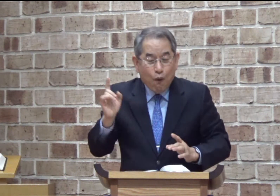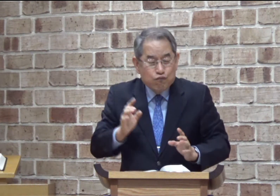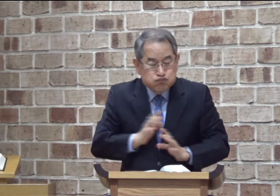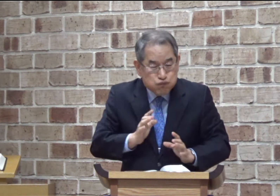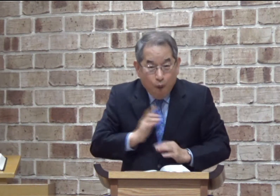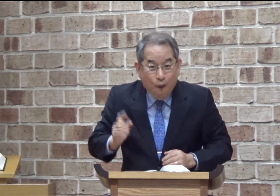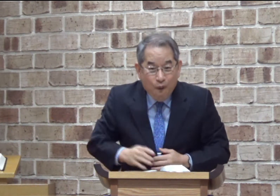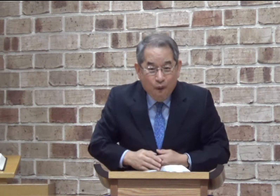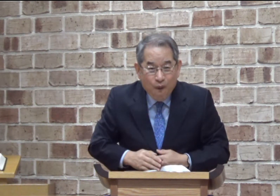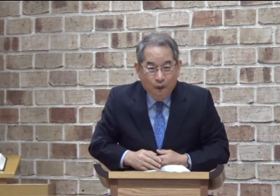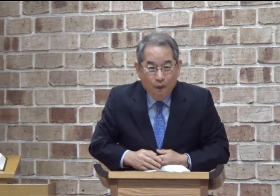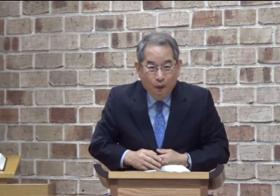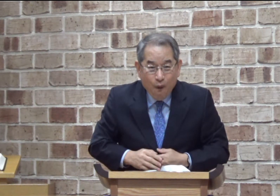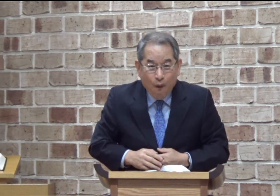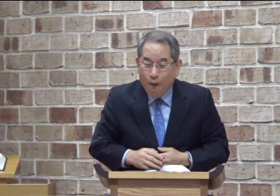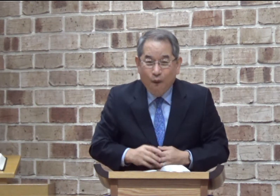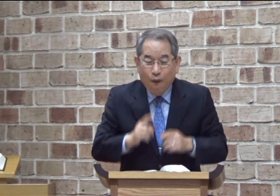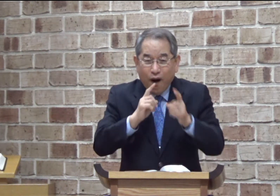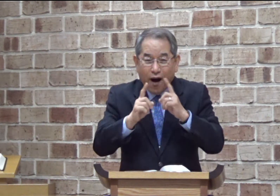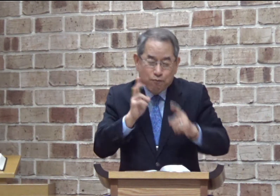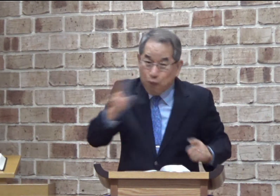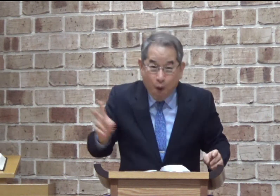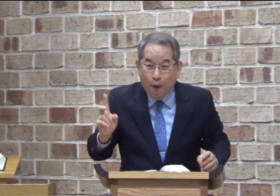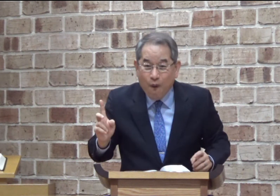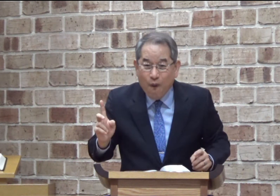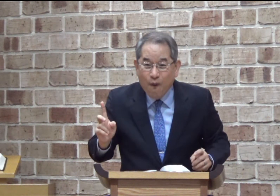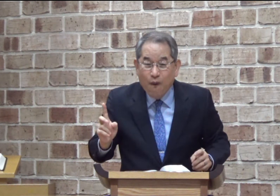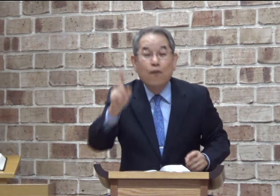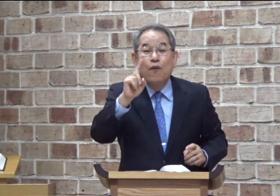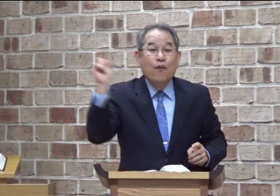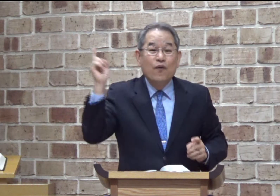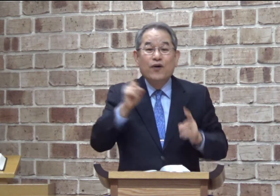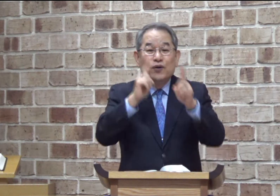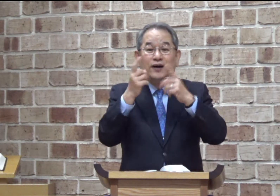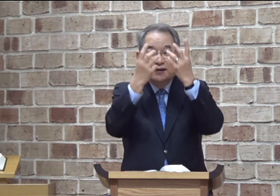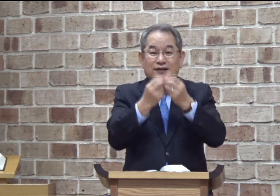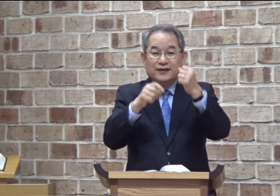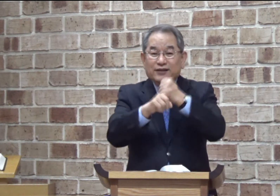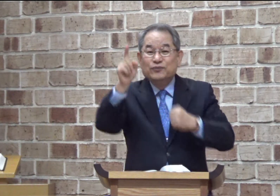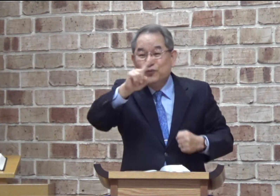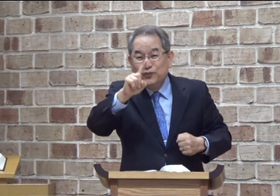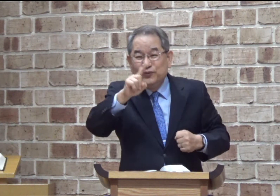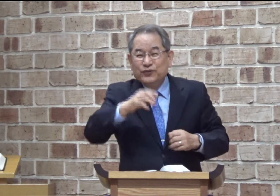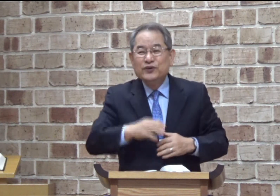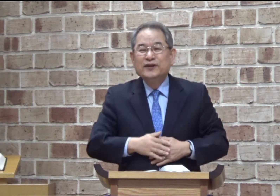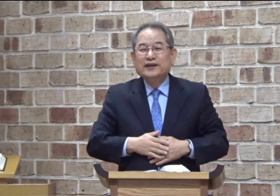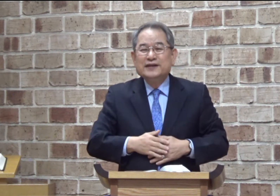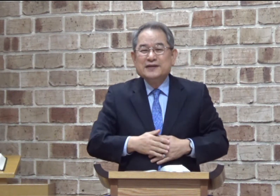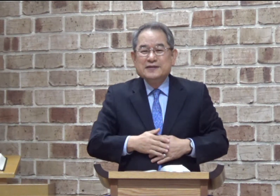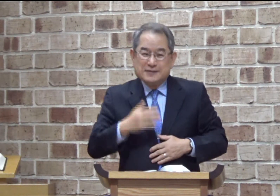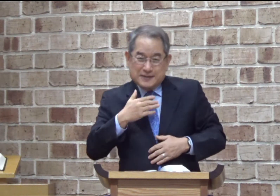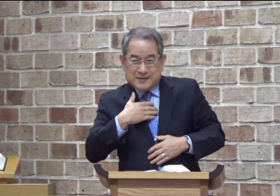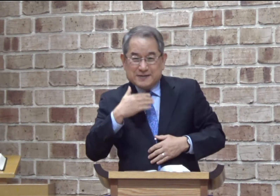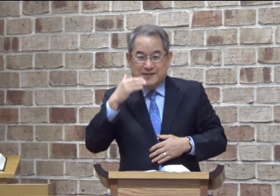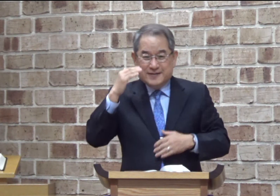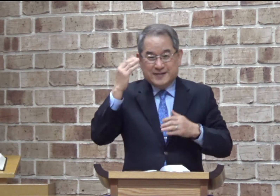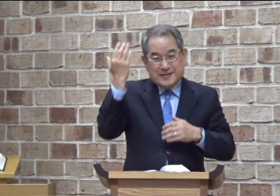내가 나의 지식과 나의 능력을 가지고 다른 사람을 비웃고 다른